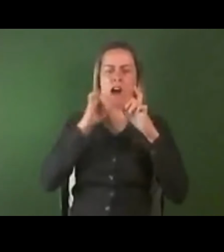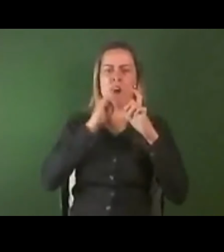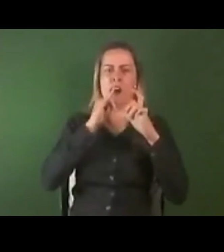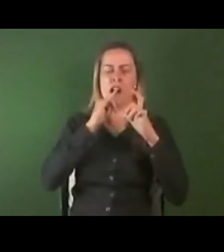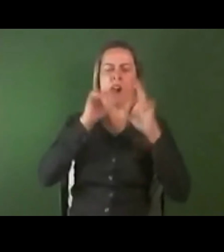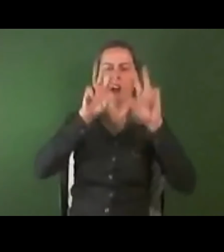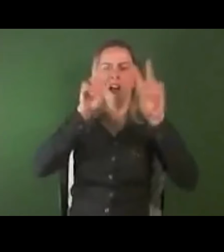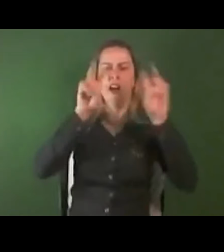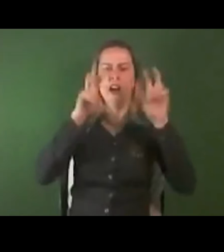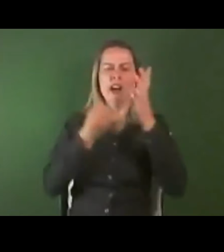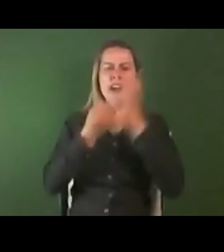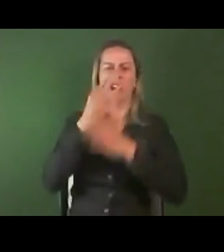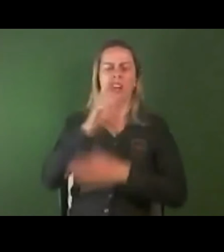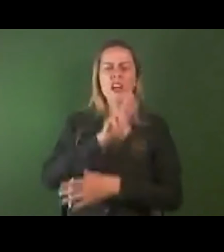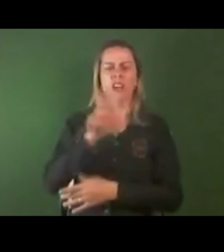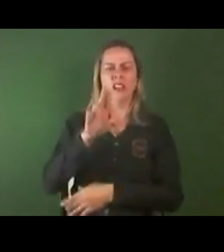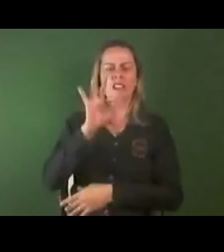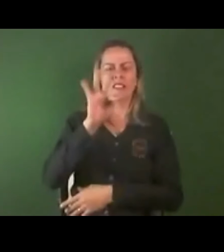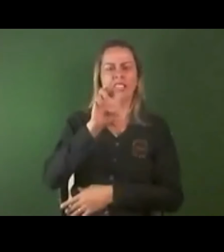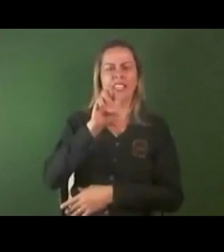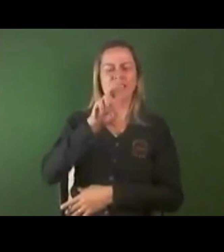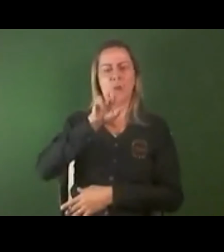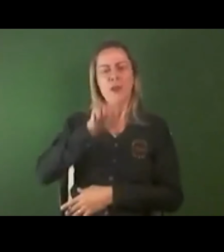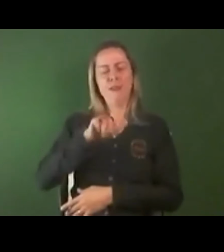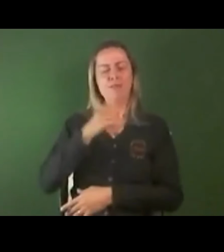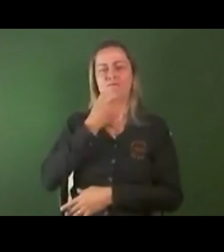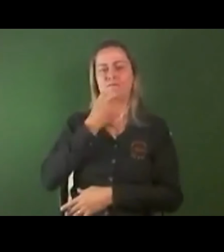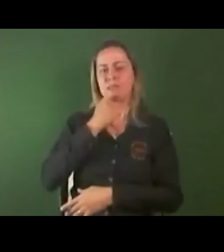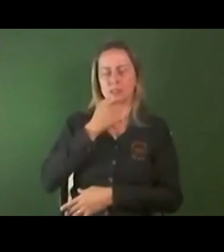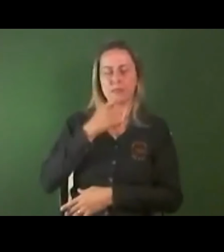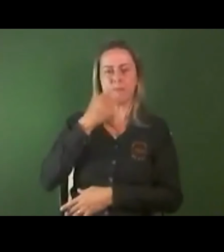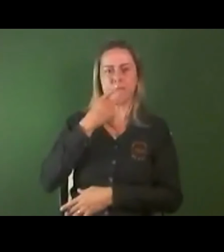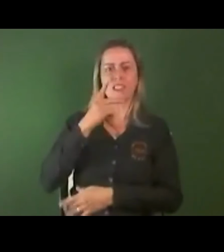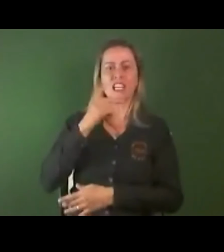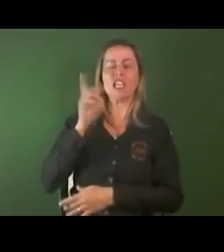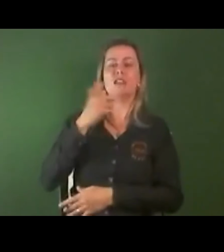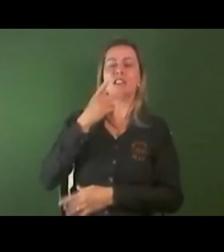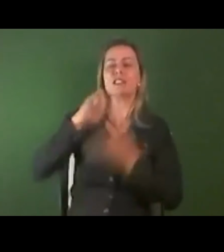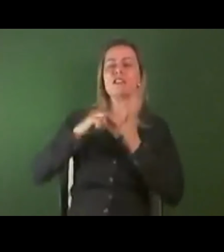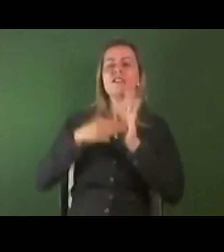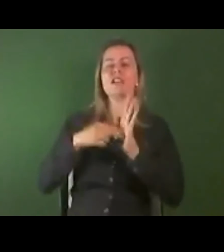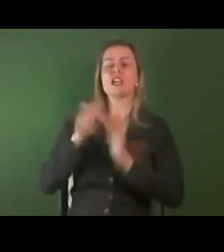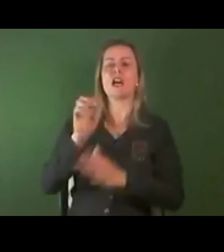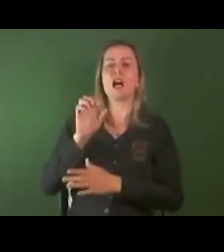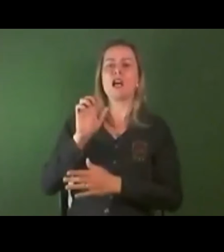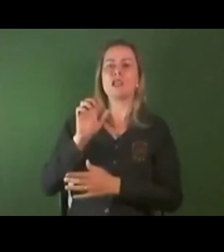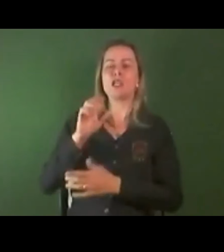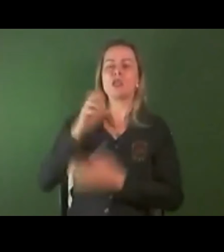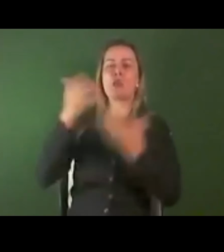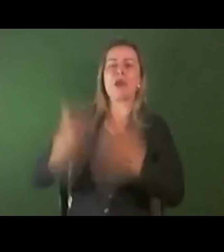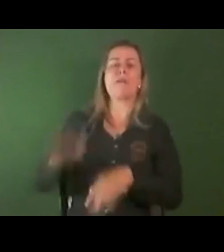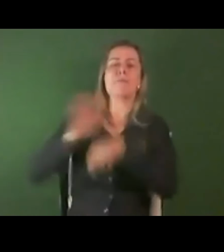chamado Farewell Photography, ou seja, né, despedida da fotografia, e ele vai